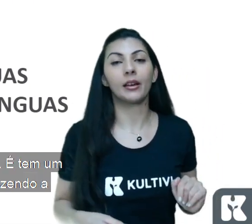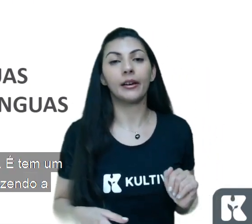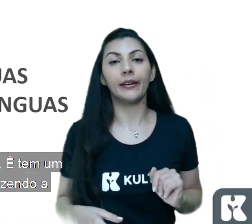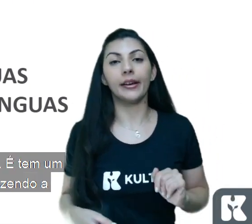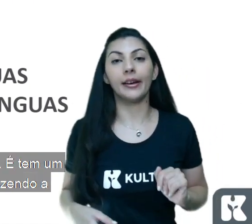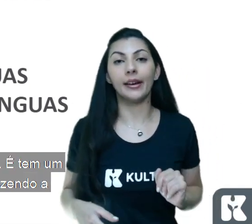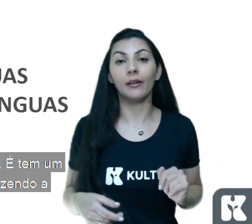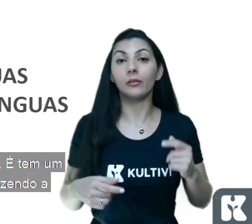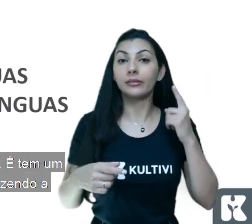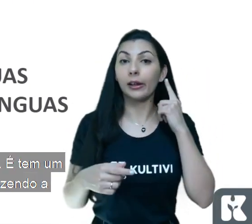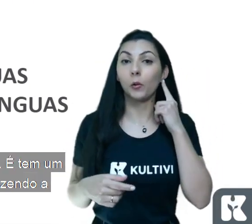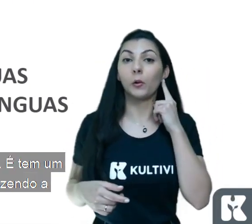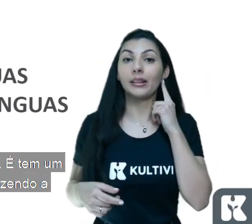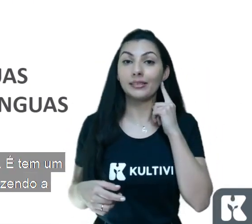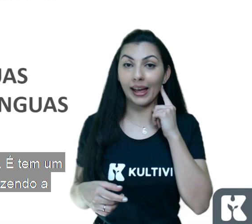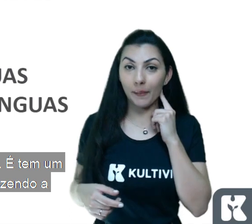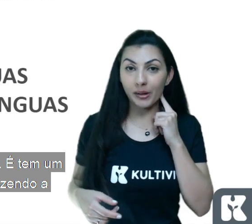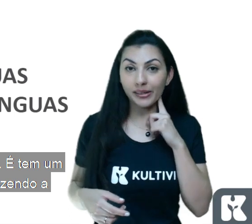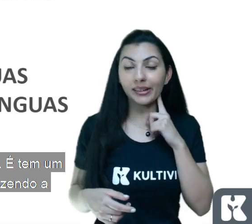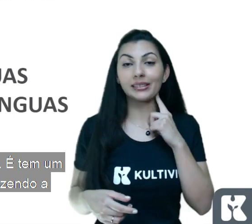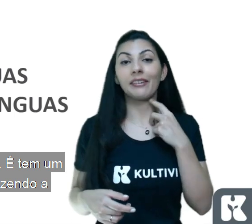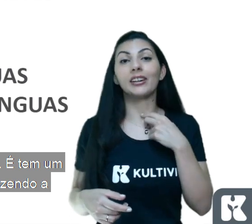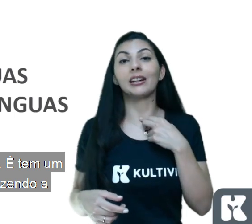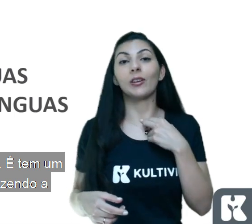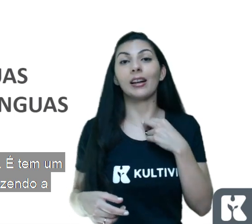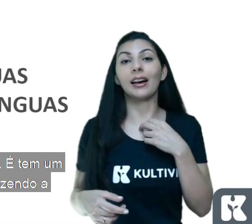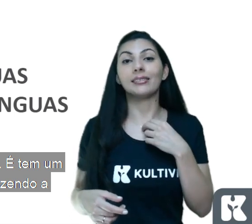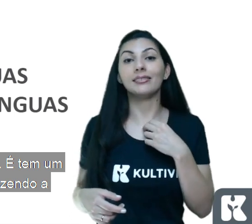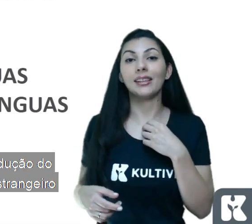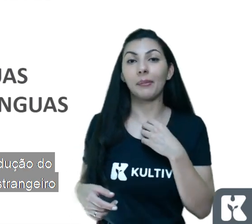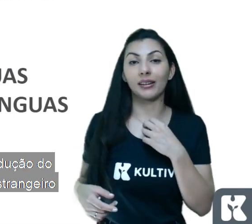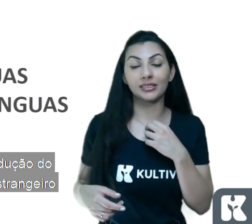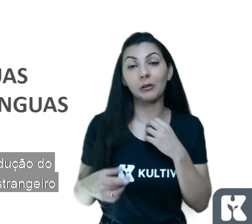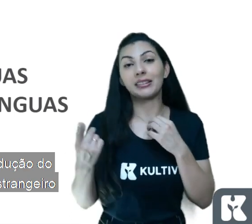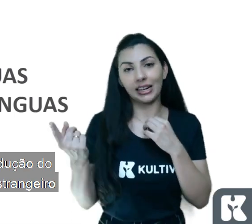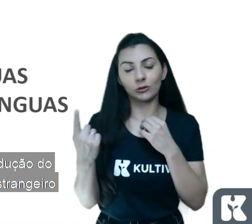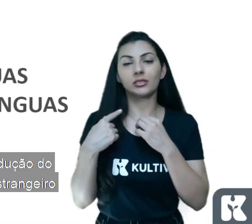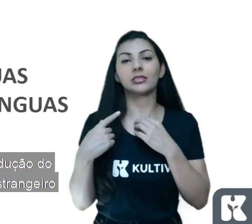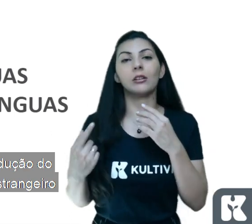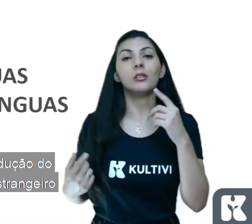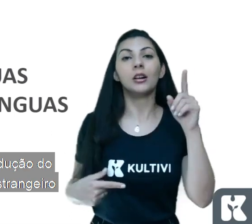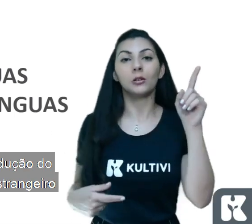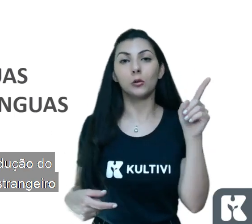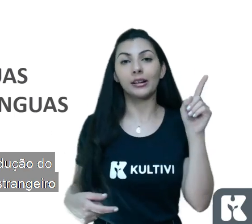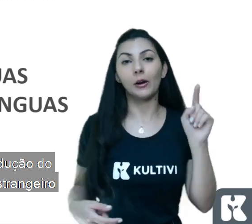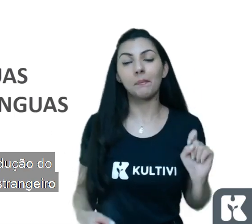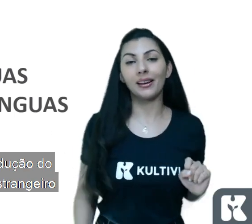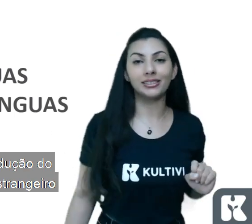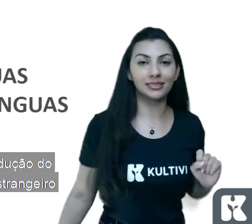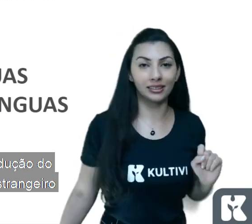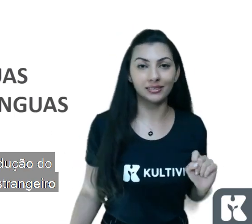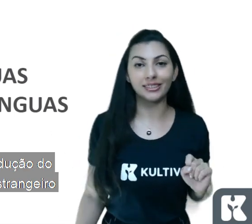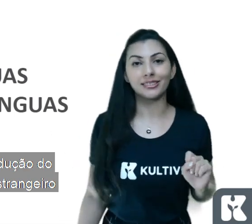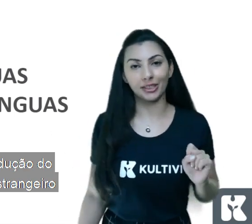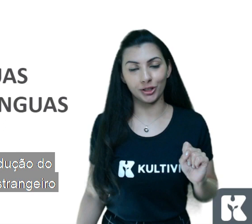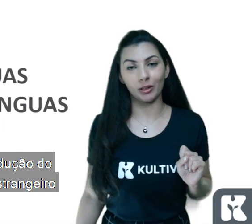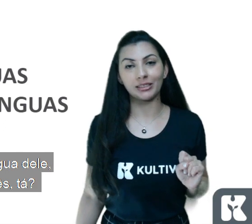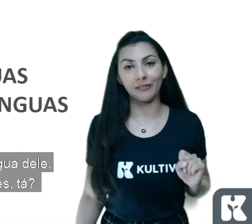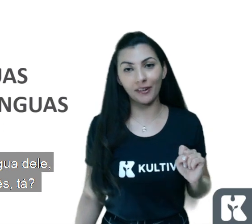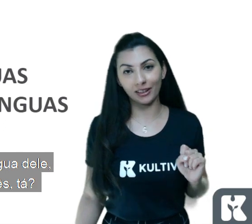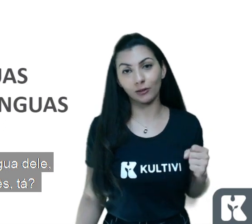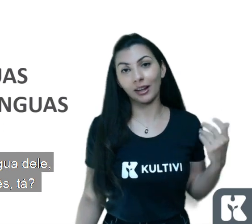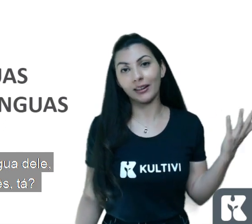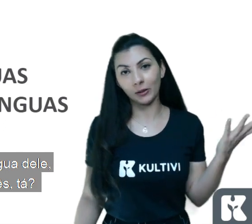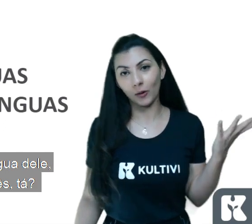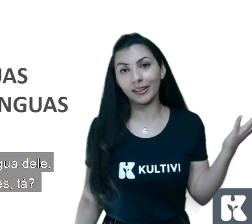fone. Tem um intérprete que está fazendo a interpretação, a tradução do que o palestrante estrangeiro